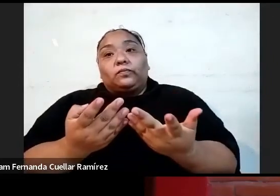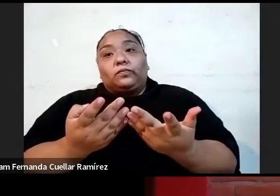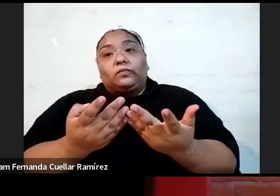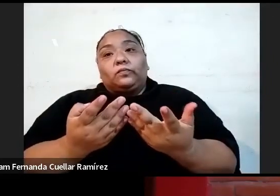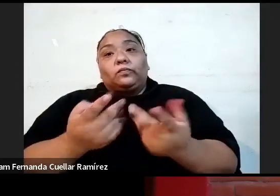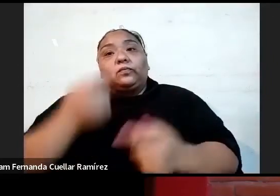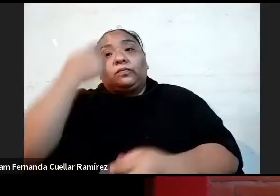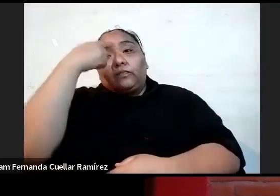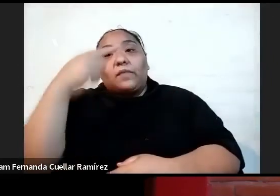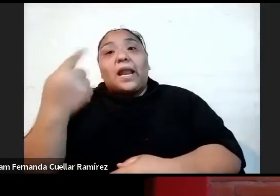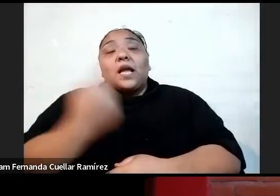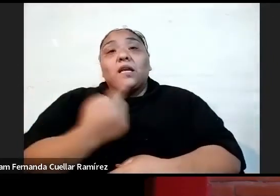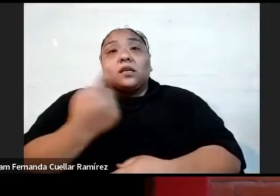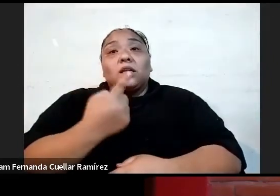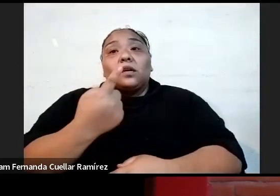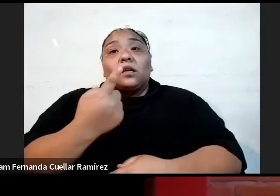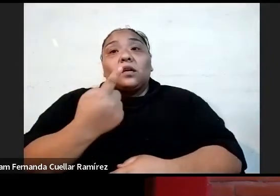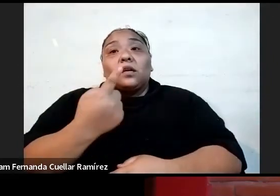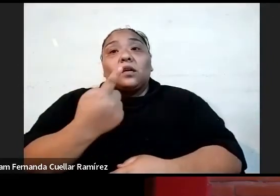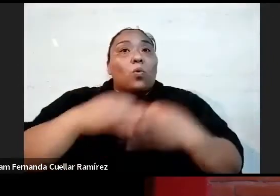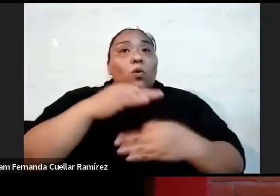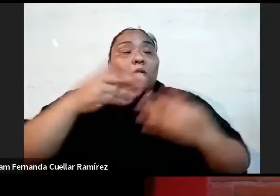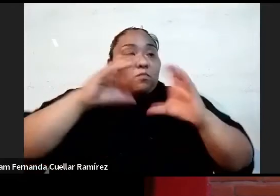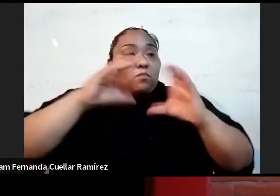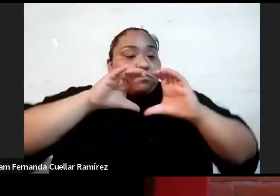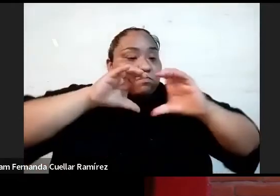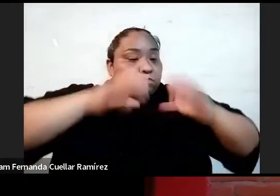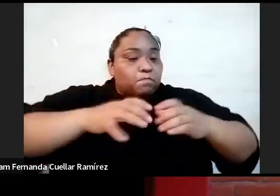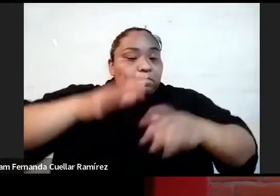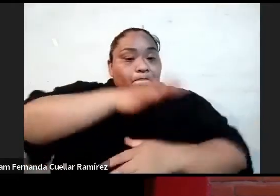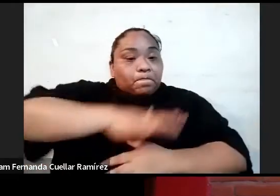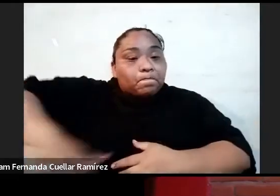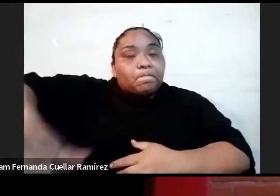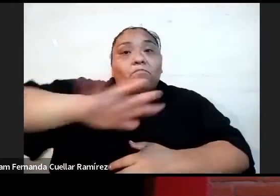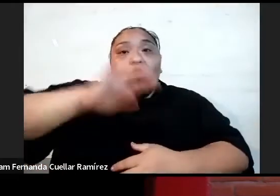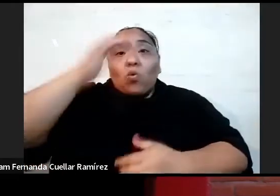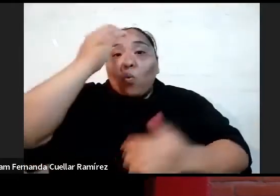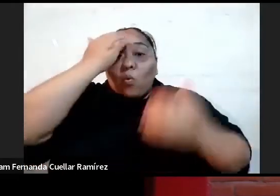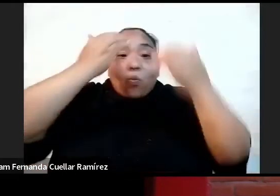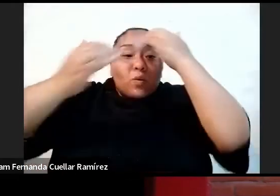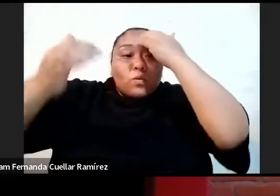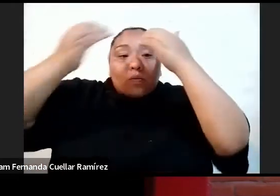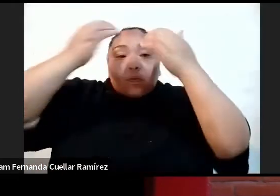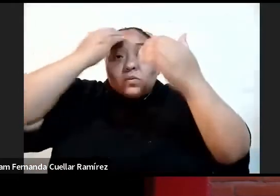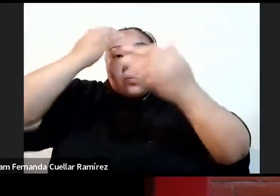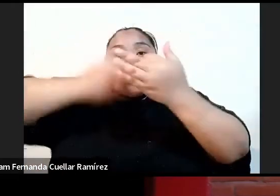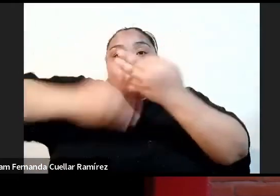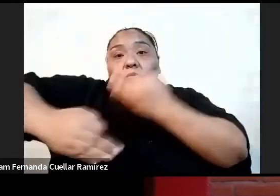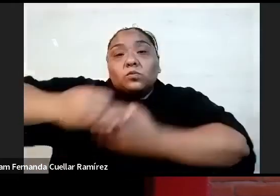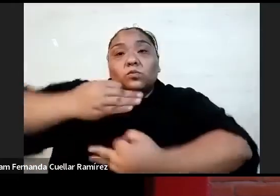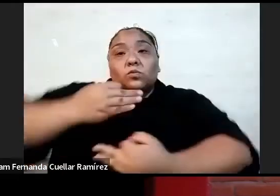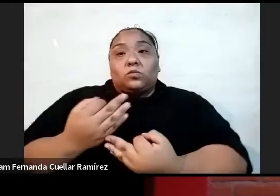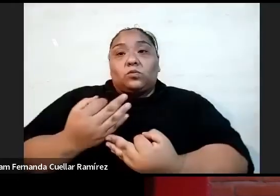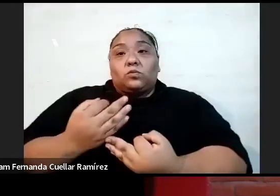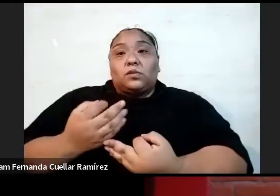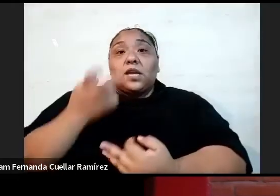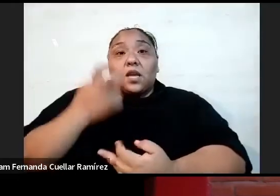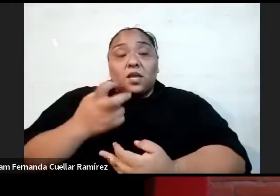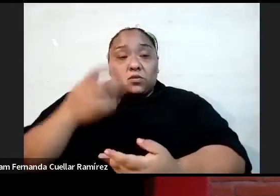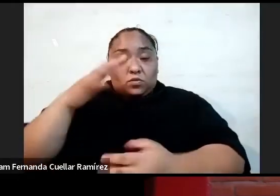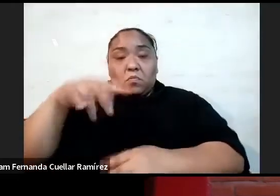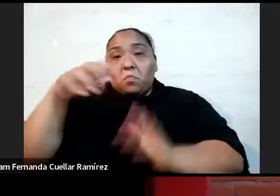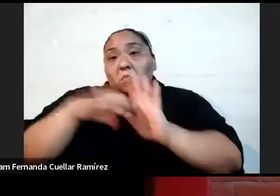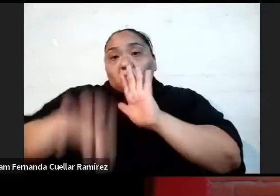para que justamente pues, nuestra comunidad vaya conociendo, comentaba al principio que estos espacios justamente son